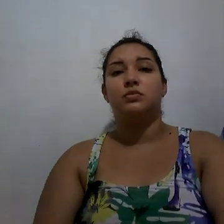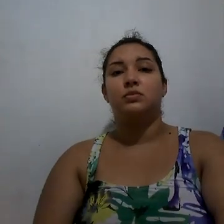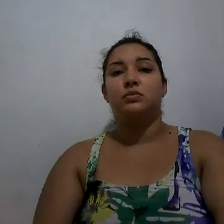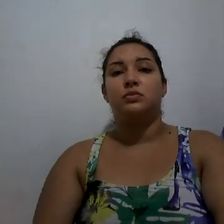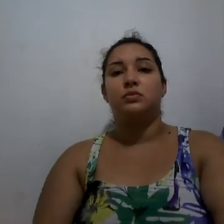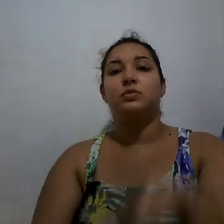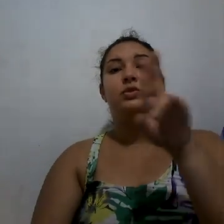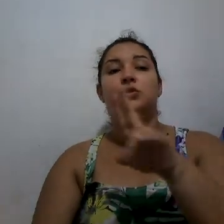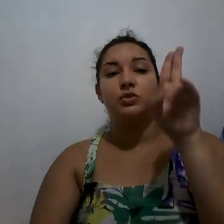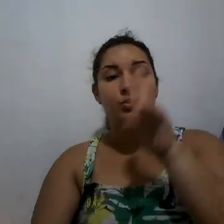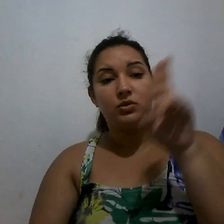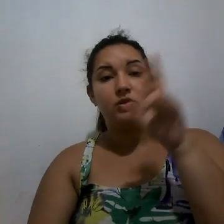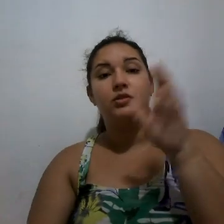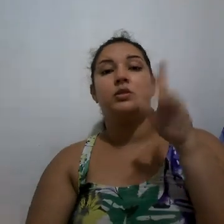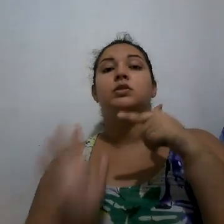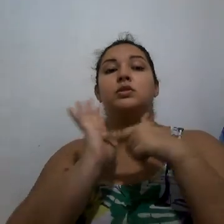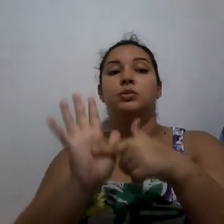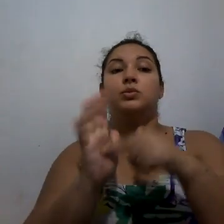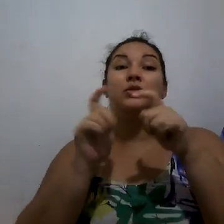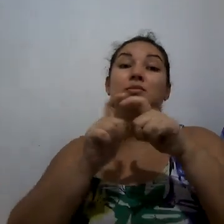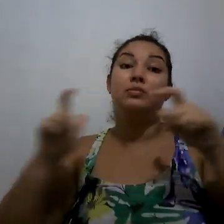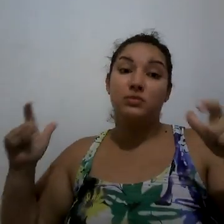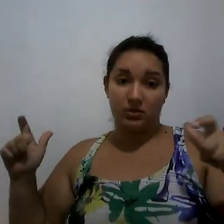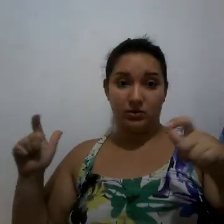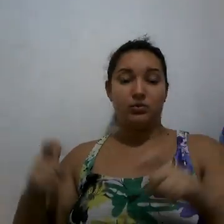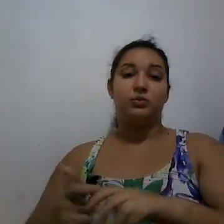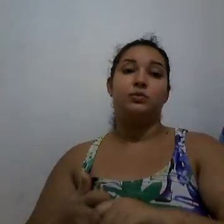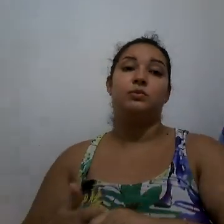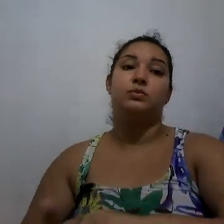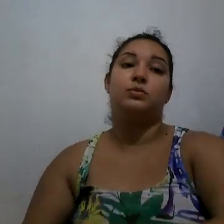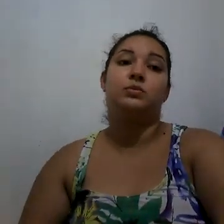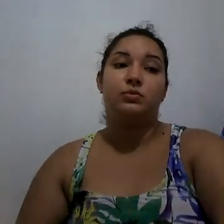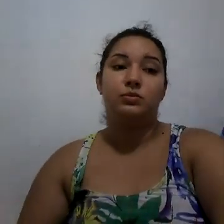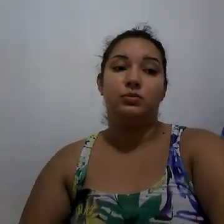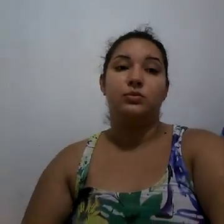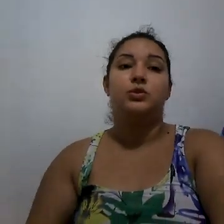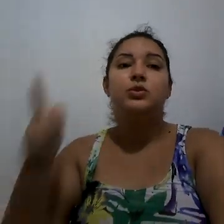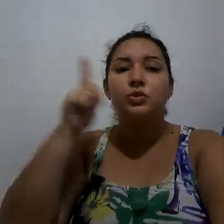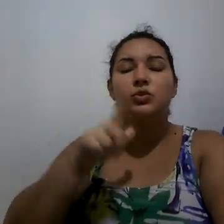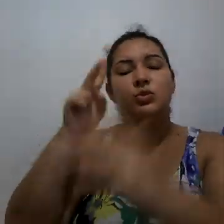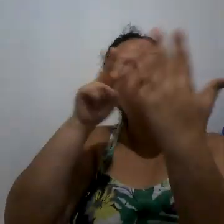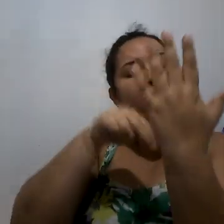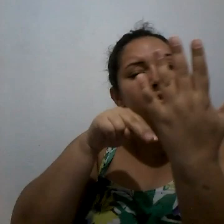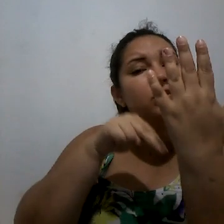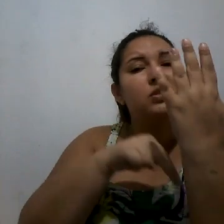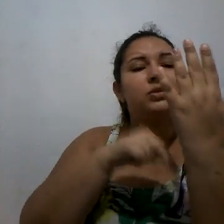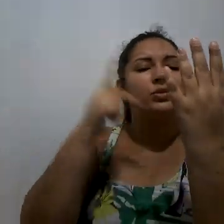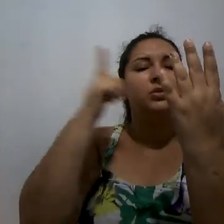utilizar a amostra macro, ou seja, aquelas que a gente consegue enxergar, se consegue visualizar de